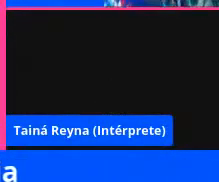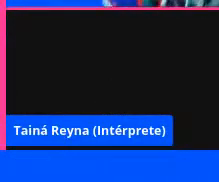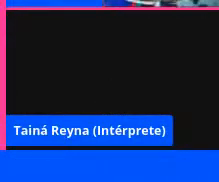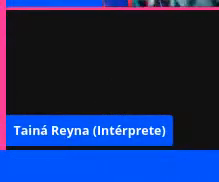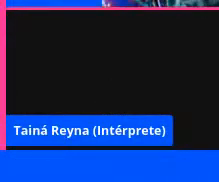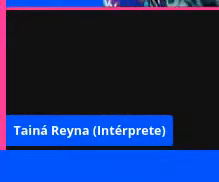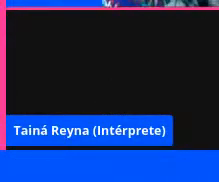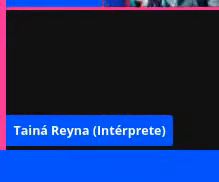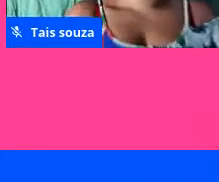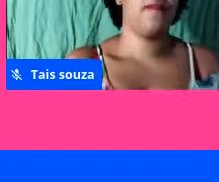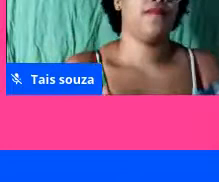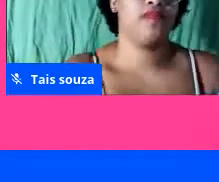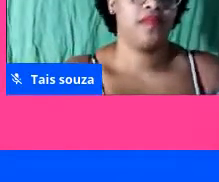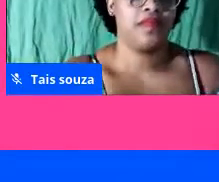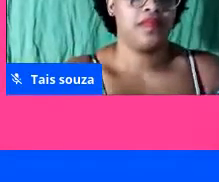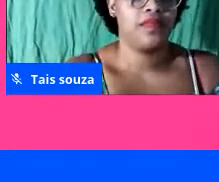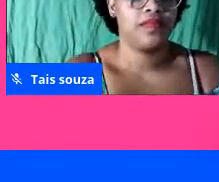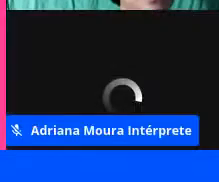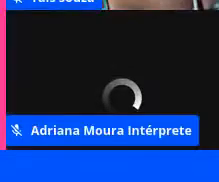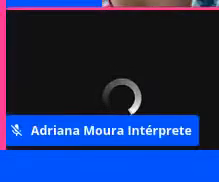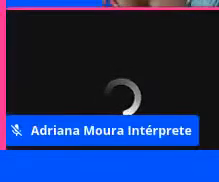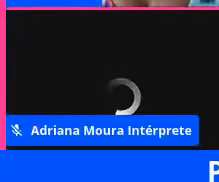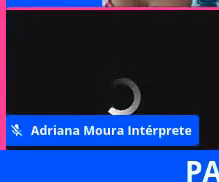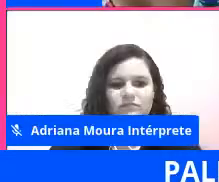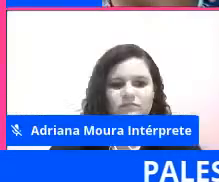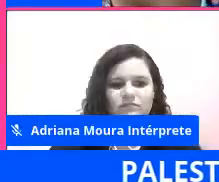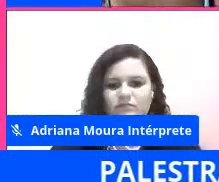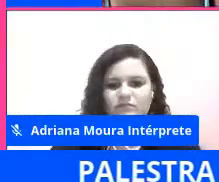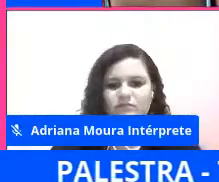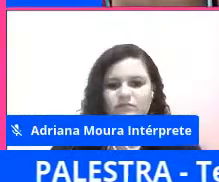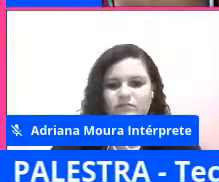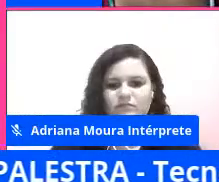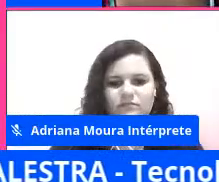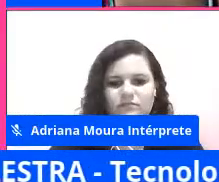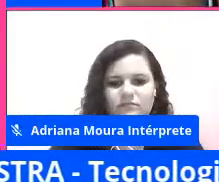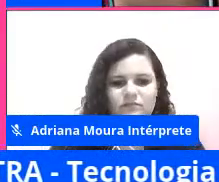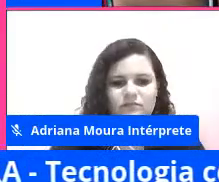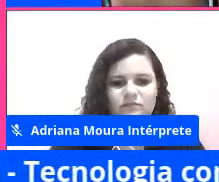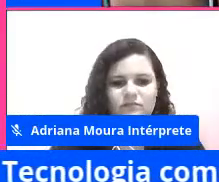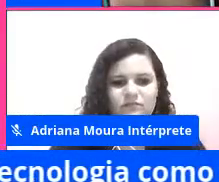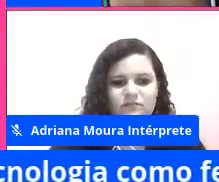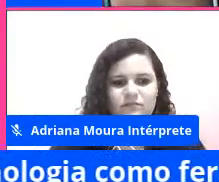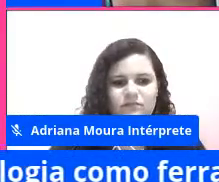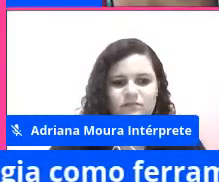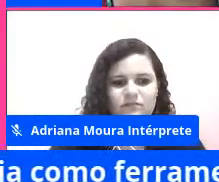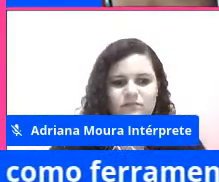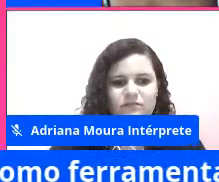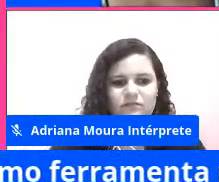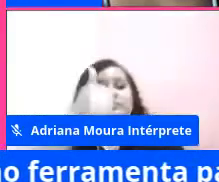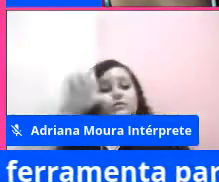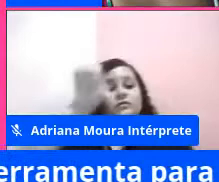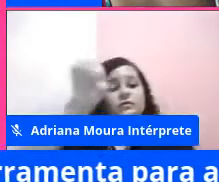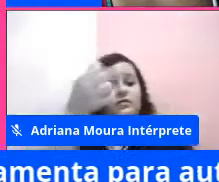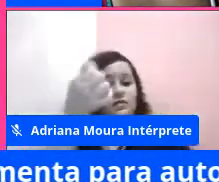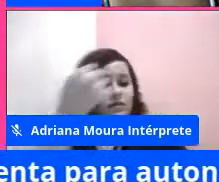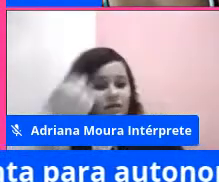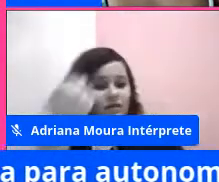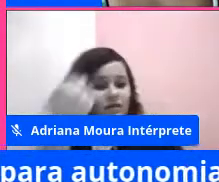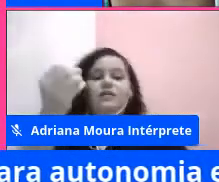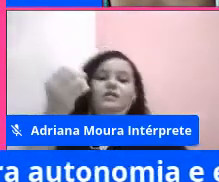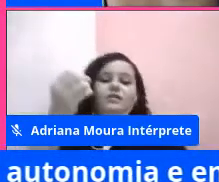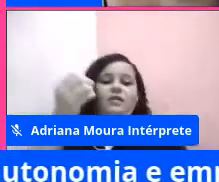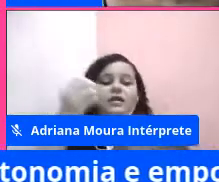desse quadro aqui, dessas imagens, que mostra aí, em 1960, ainda enquanto bebê, o nascimento